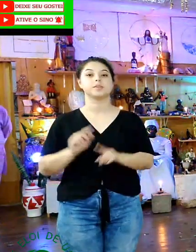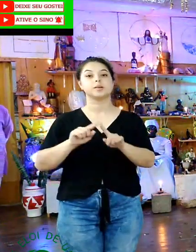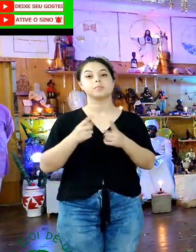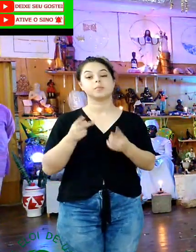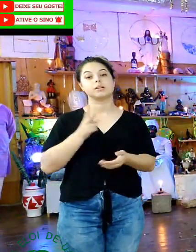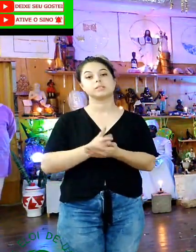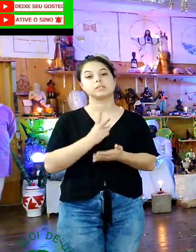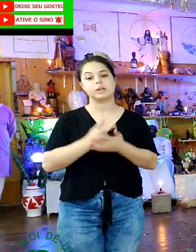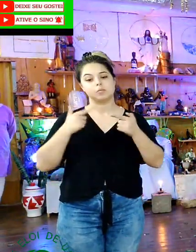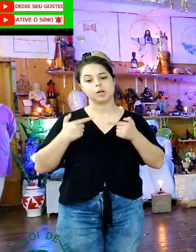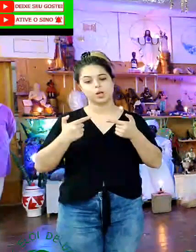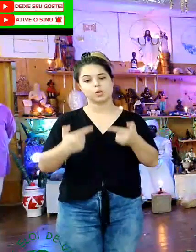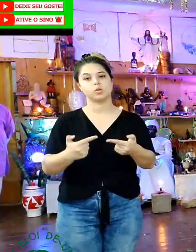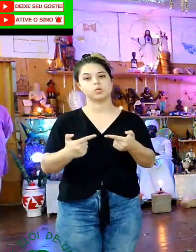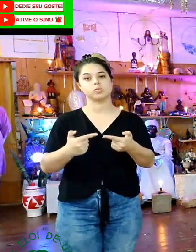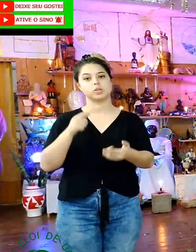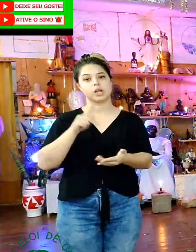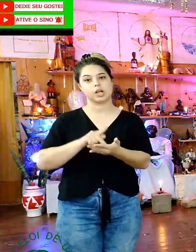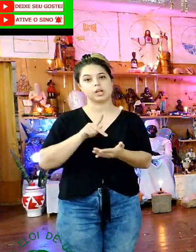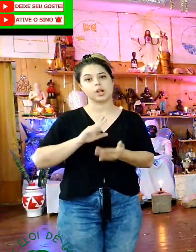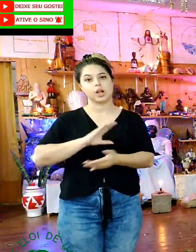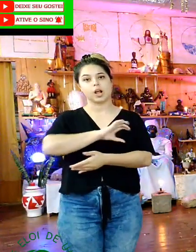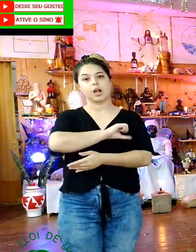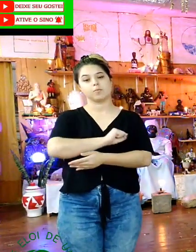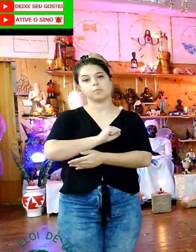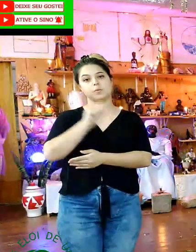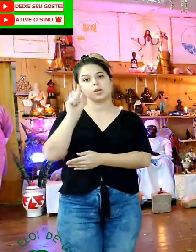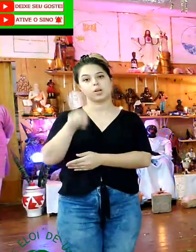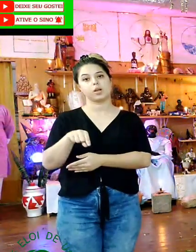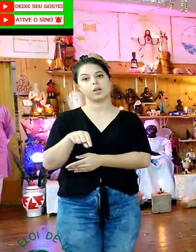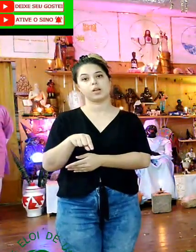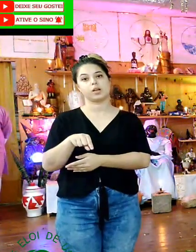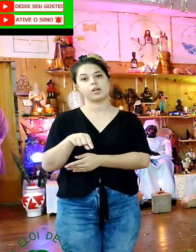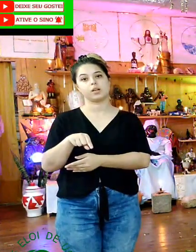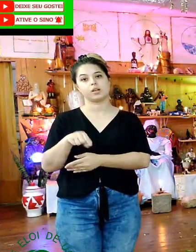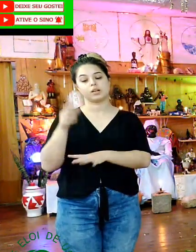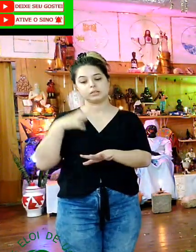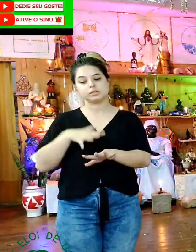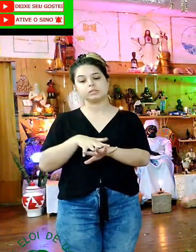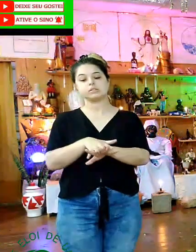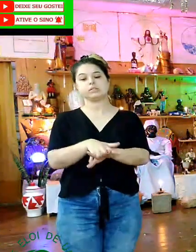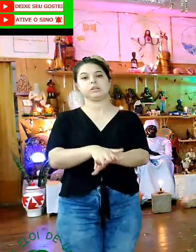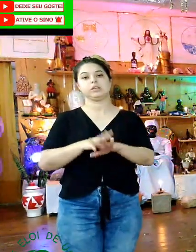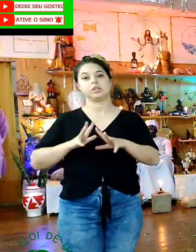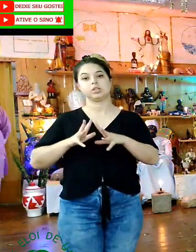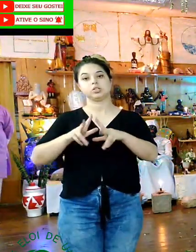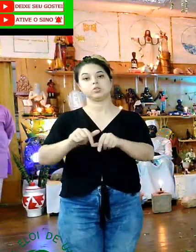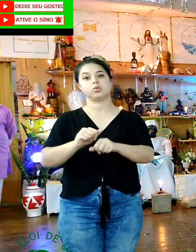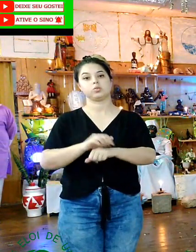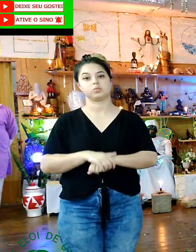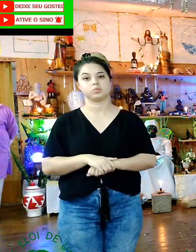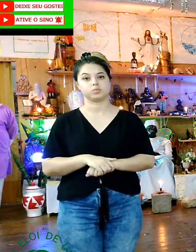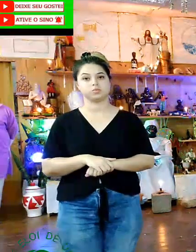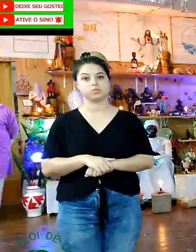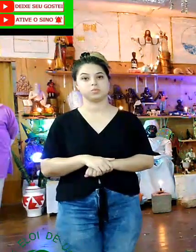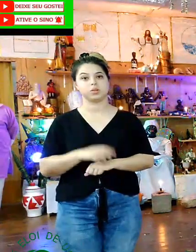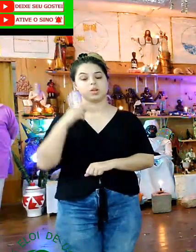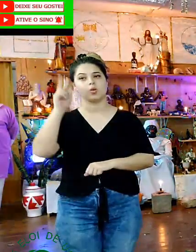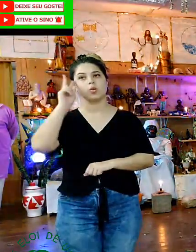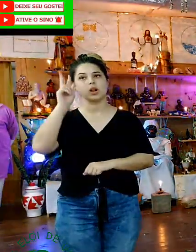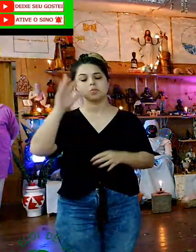Porém, sempre lutando realmente pelo amor, pela integração de todos.